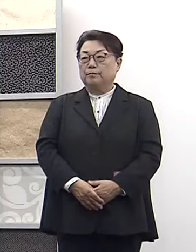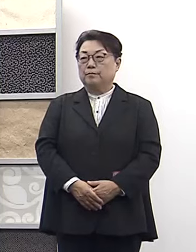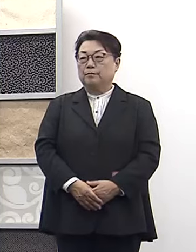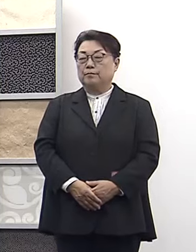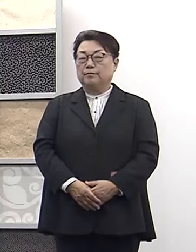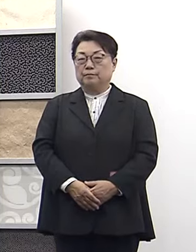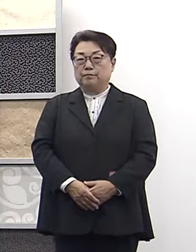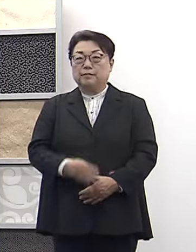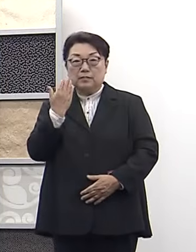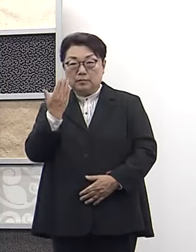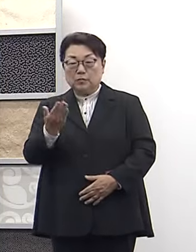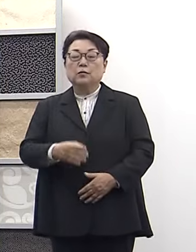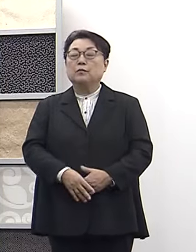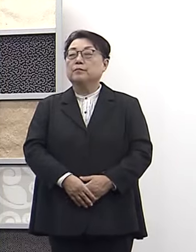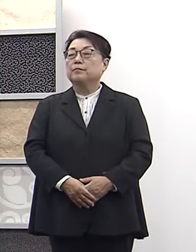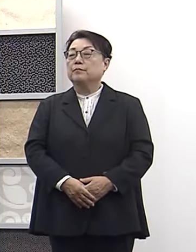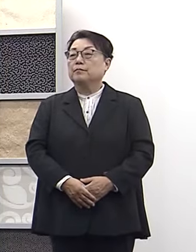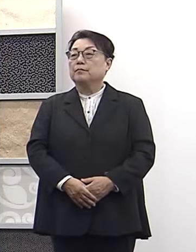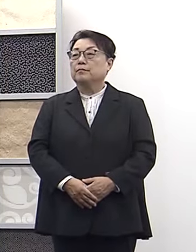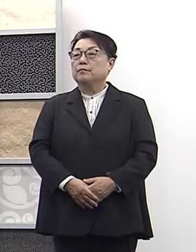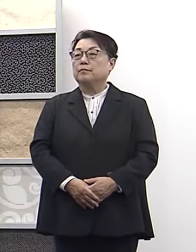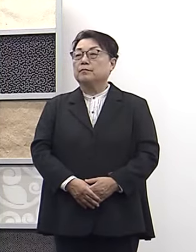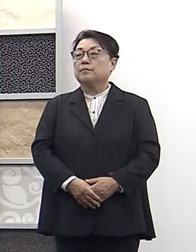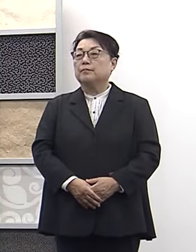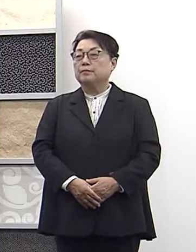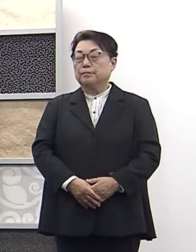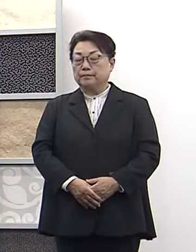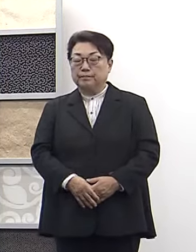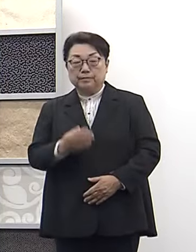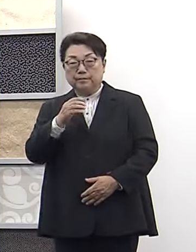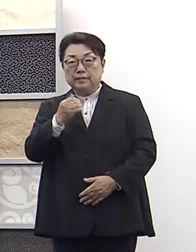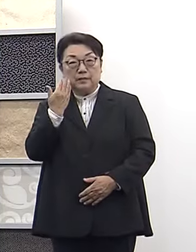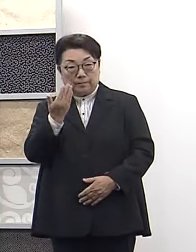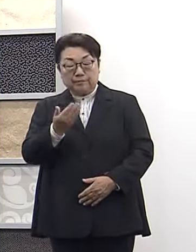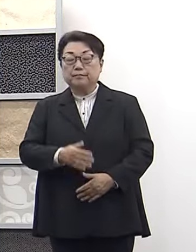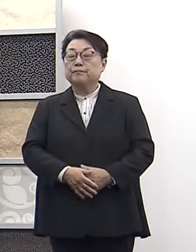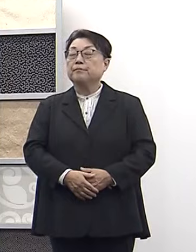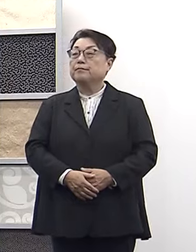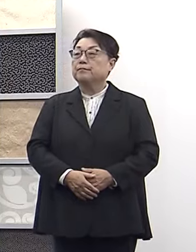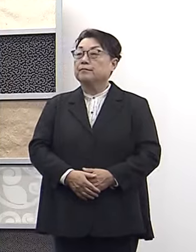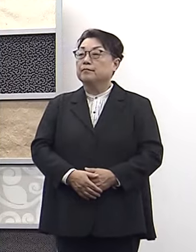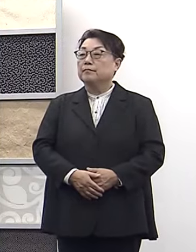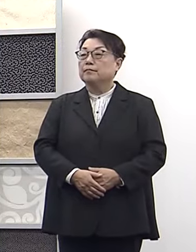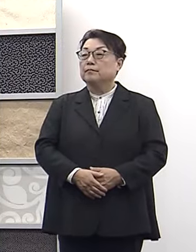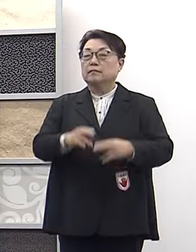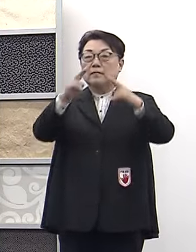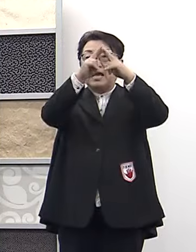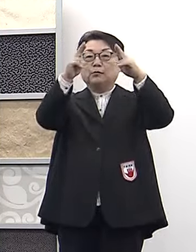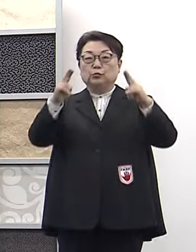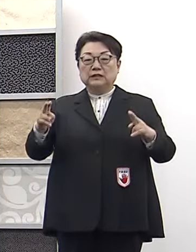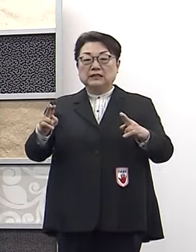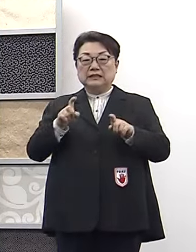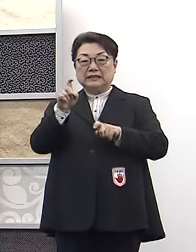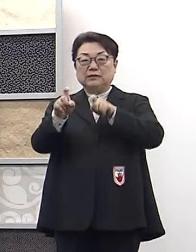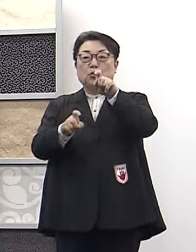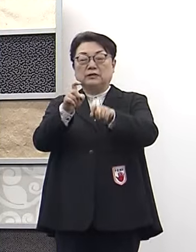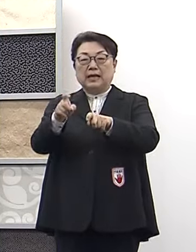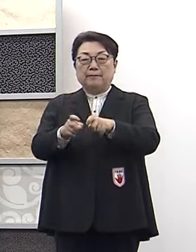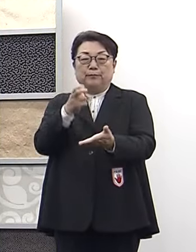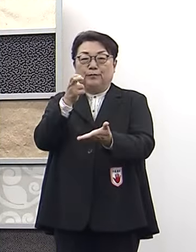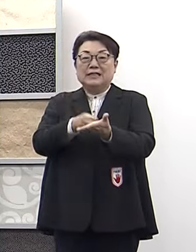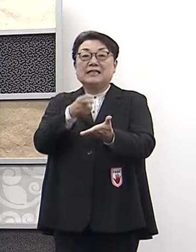日経さん。 日本経済新聞の松永です。よろしくお願いします。富士登山規制がですね、始ま